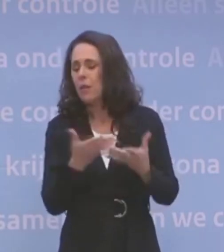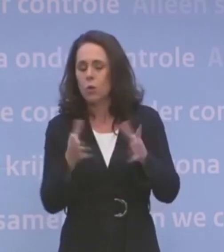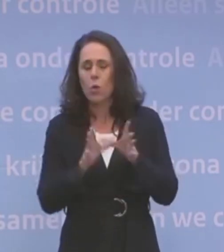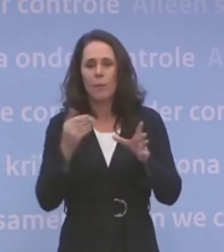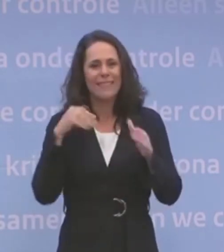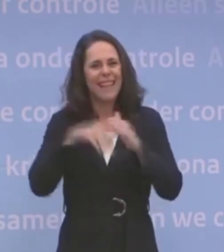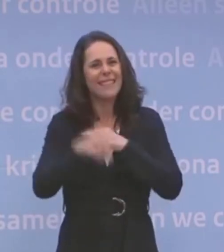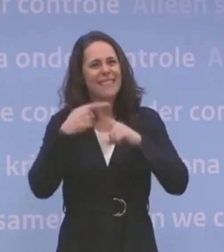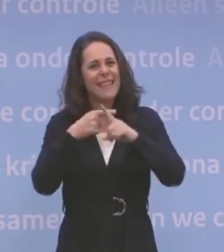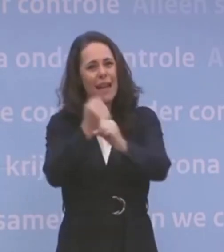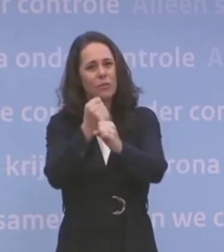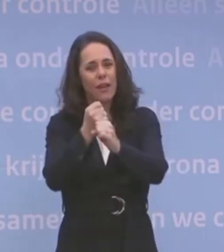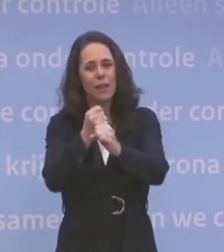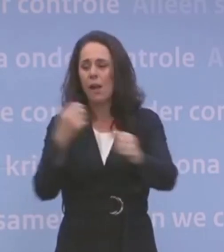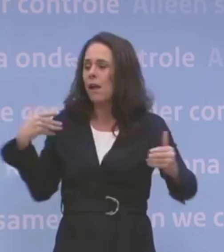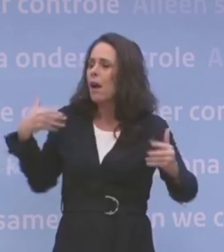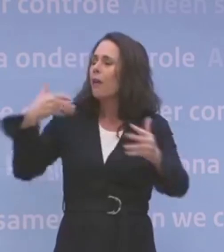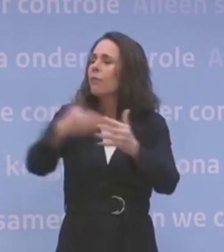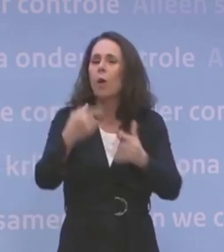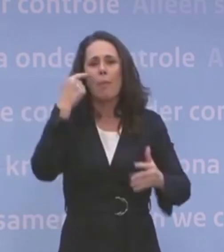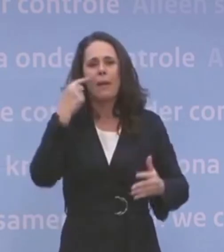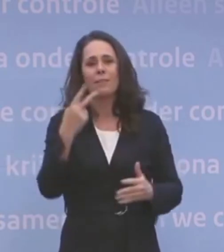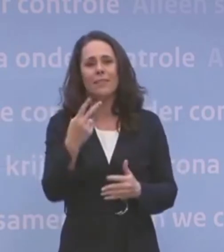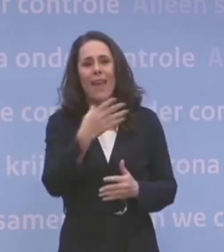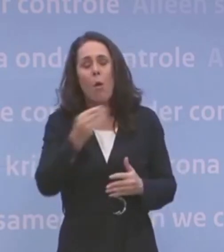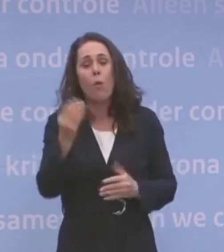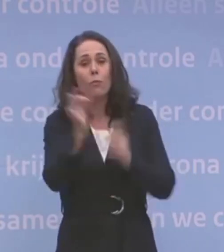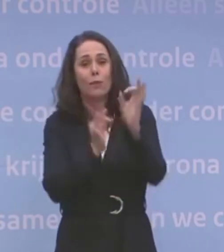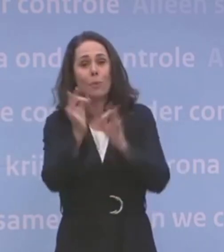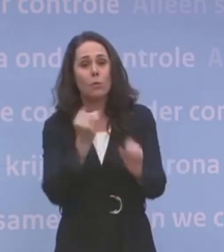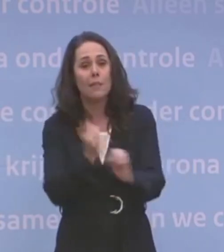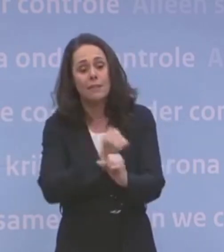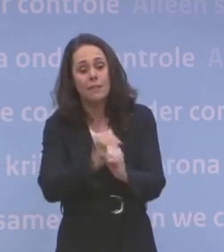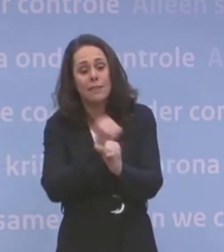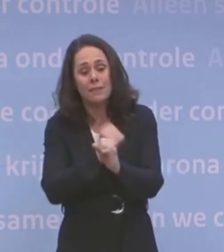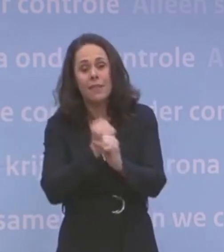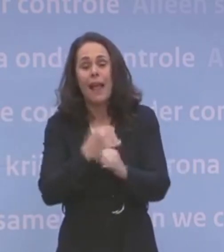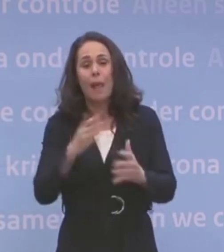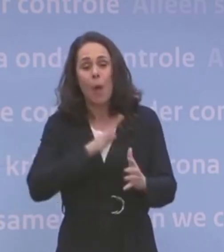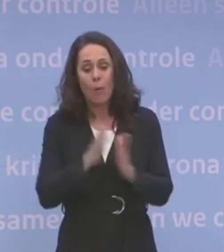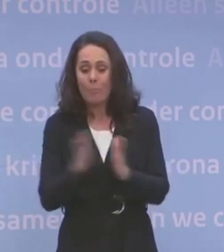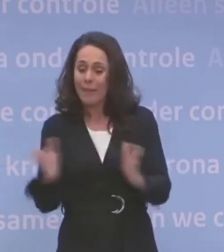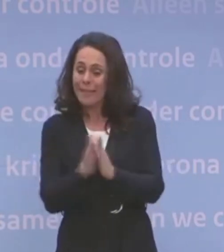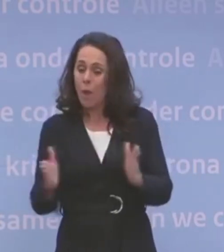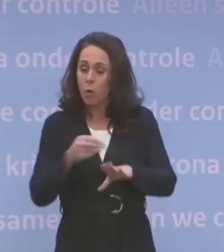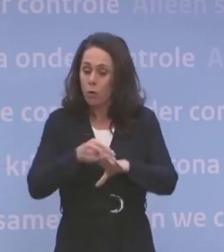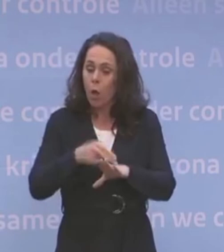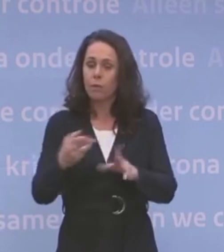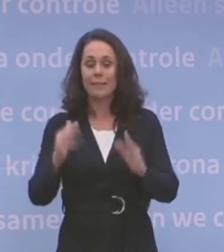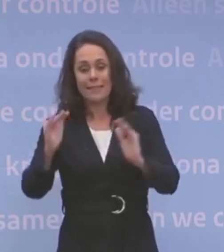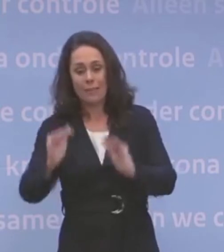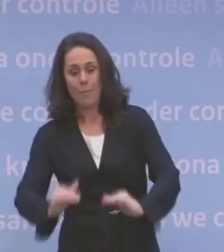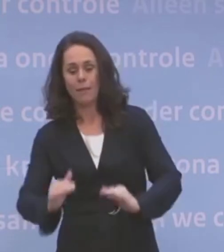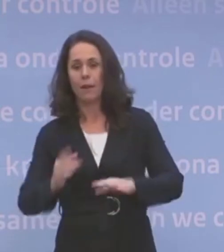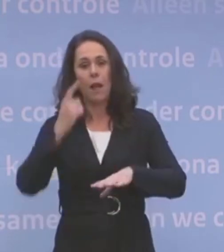die hebben gewoon voor 200% gewerkt de afgelopen maanden. Ik bedoel, die moeten een periode krijgen waarin het minder wordt, waarin ze de kans krijgen om